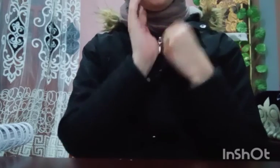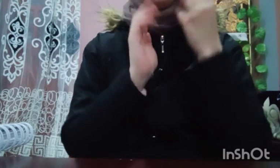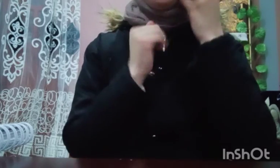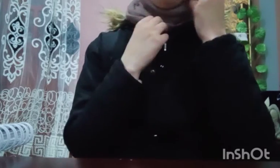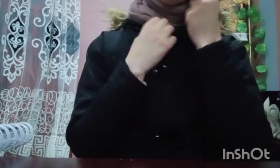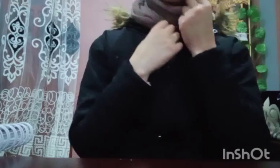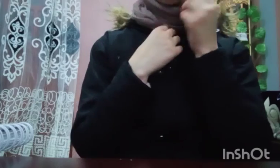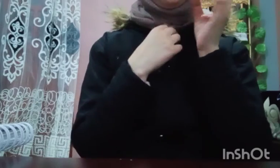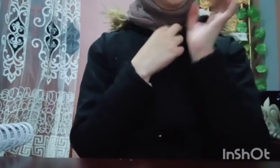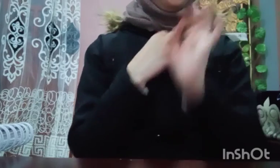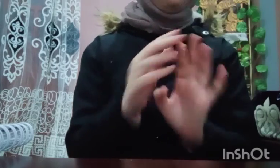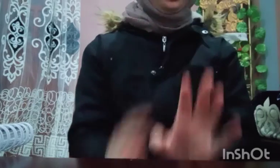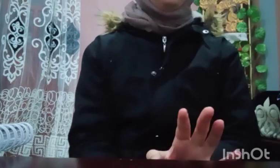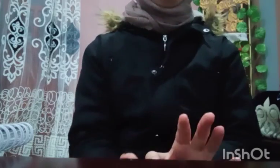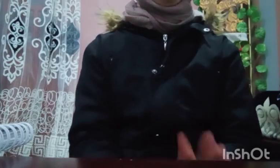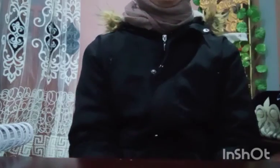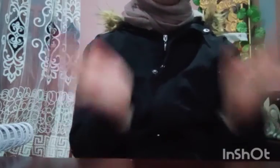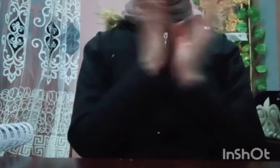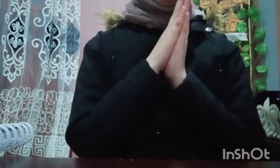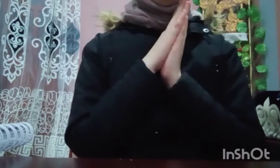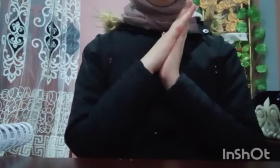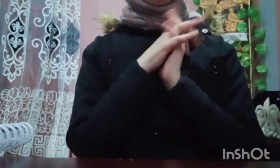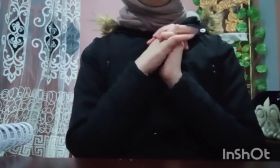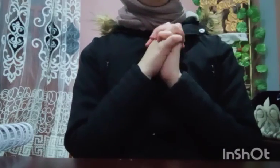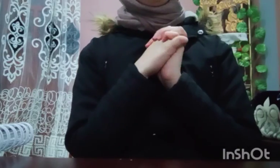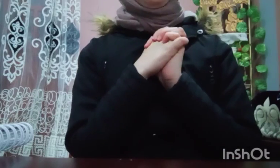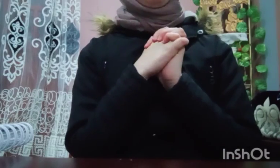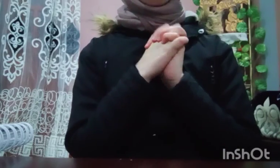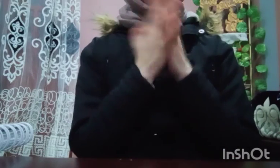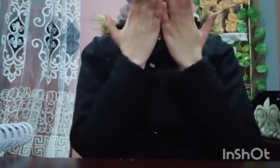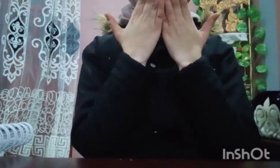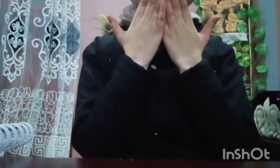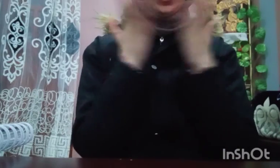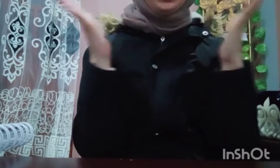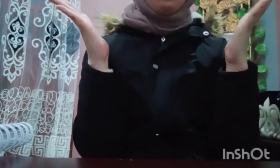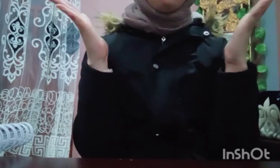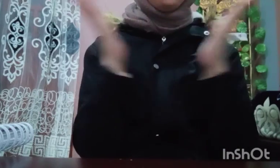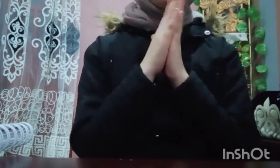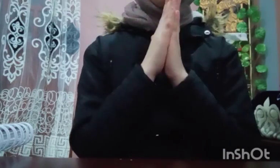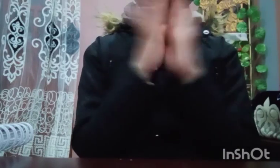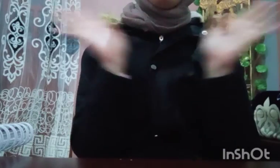باش تقدر توصل حاجه مليحه بزاف. ونحبكم بزاف، و I love you، وباي باي.